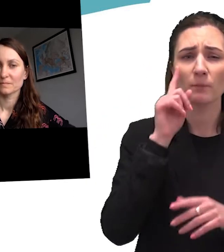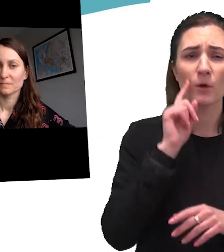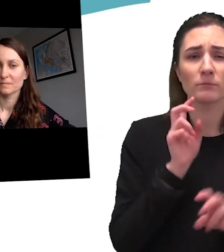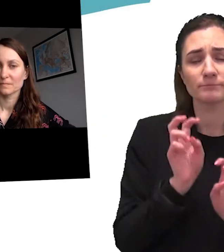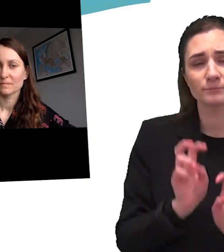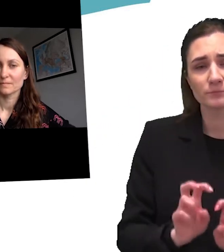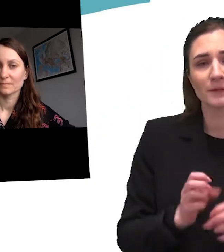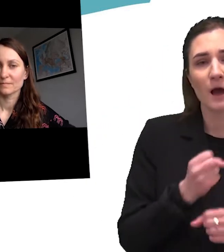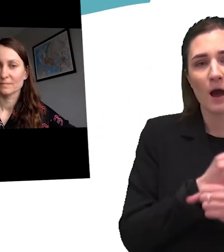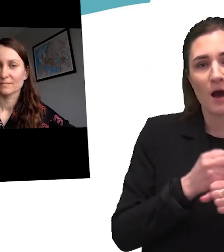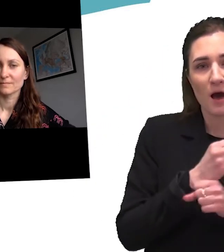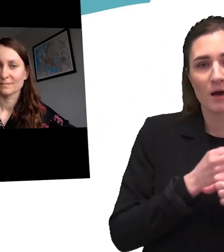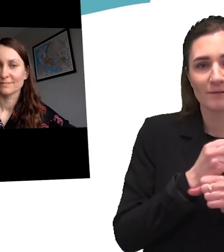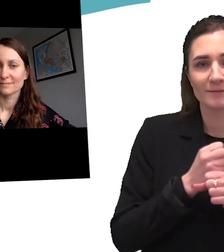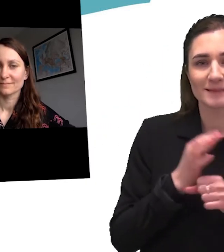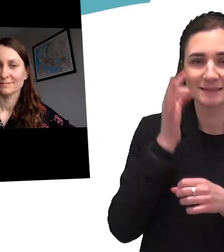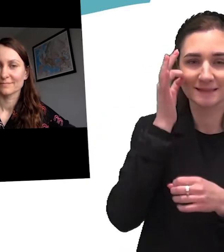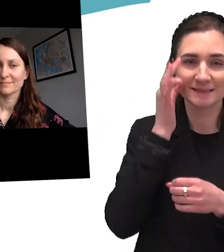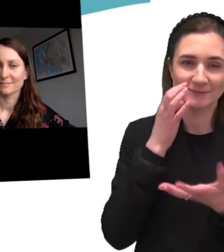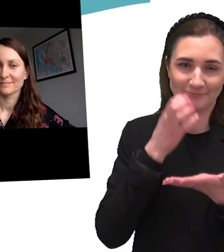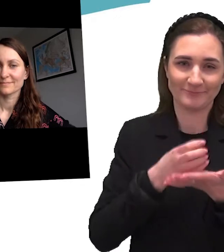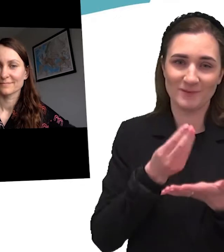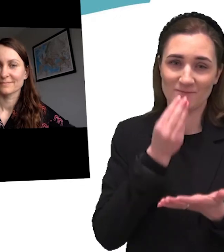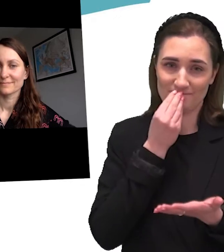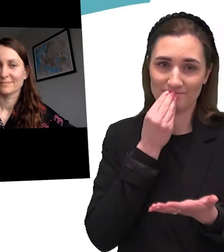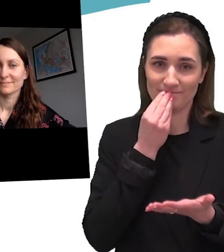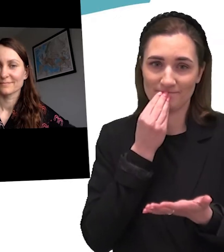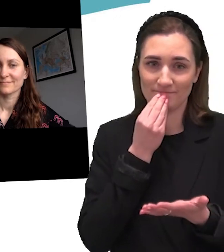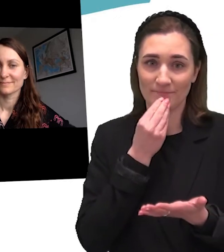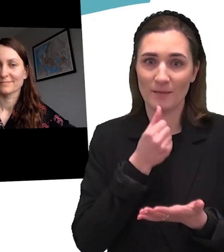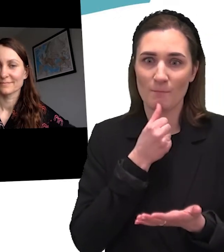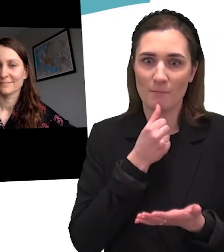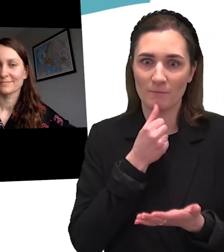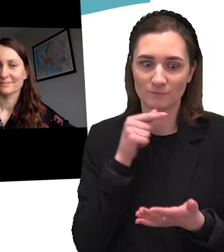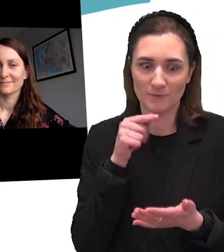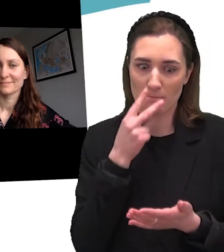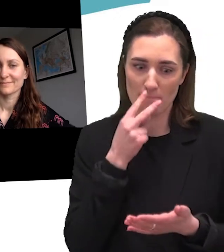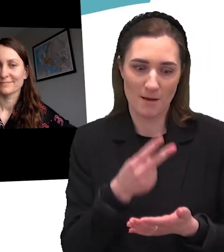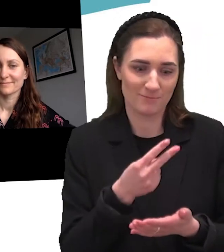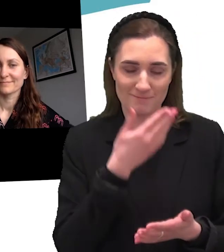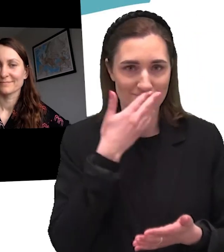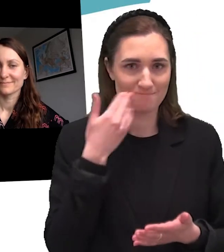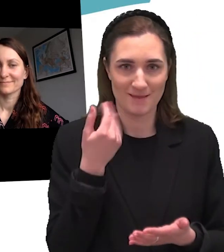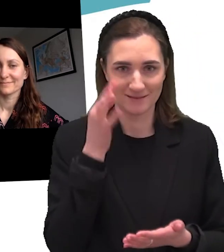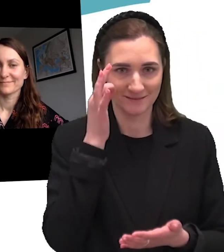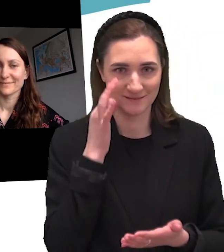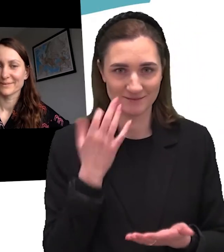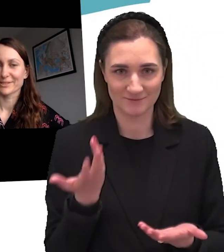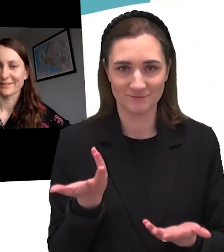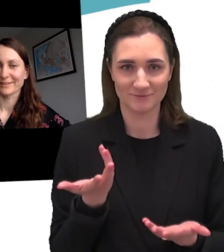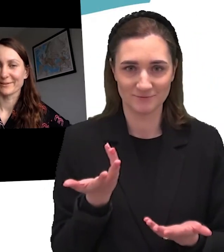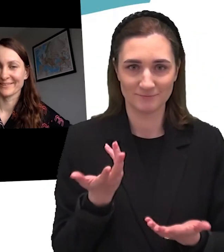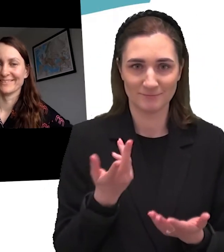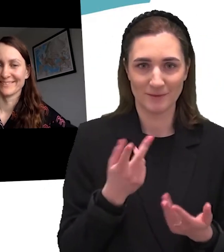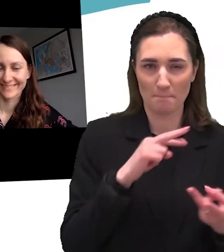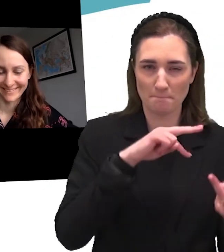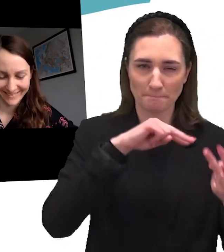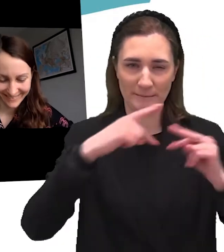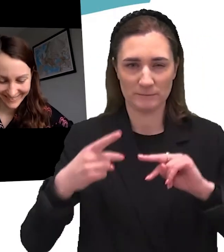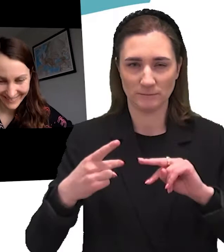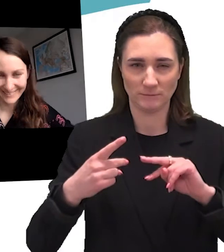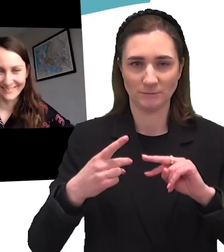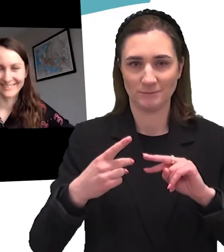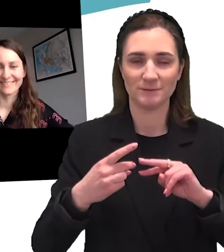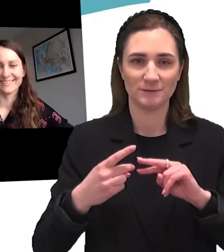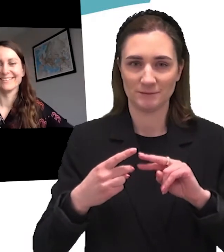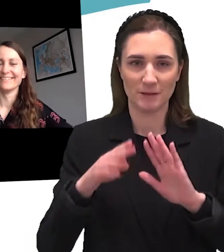galvojat apie savo ten, kaip atsisėsit prie kavos ir valgysit pyragėlį. ir ten kažkokia nelaimė. Šito.